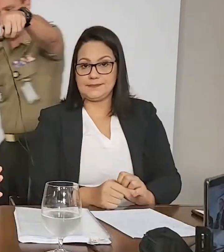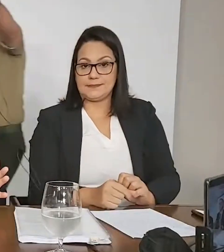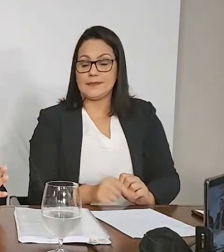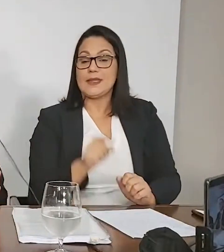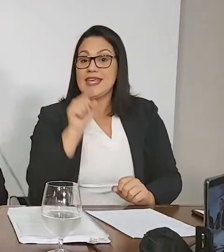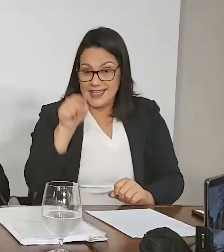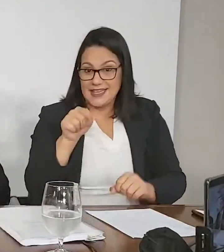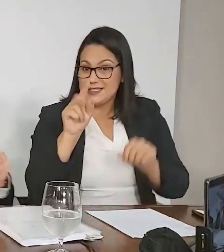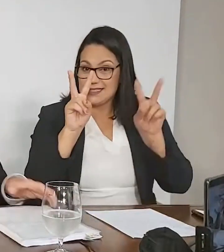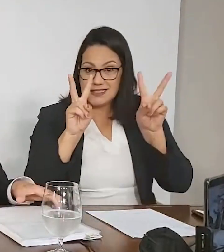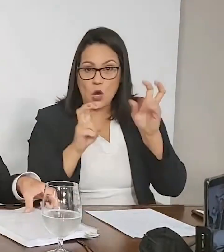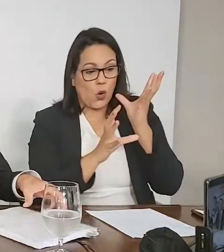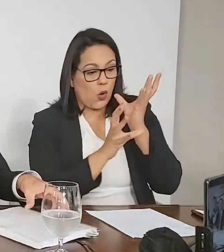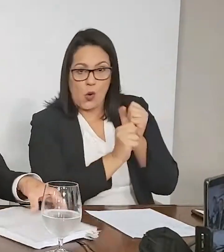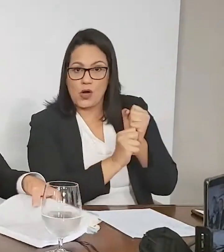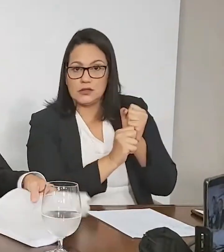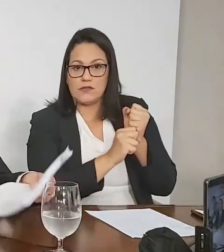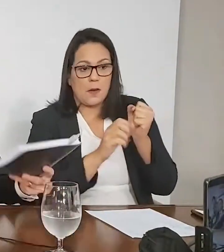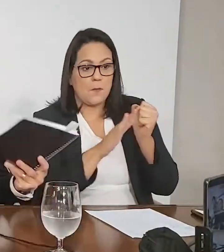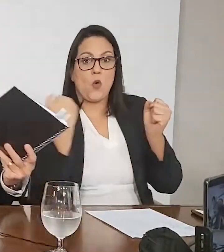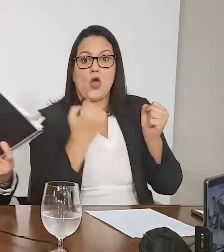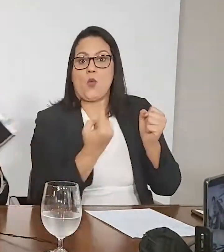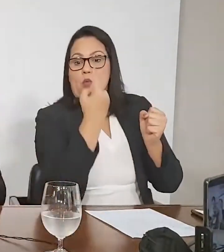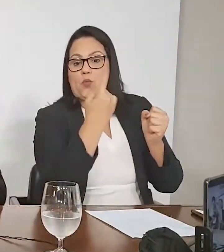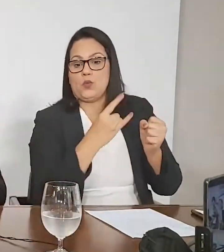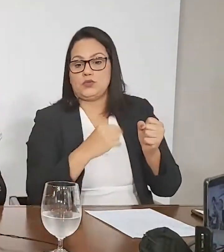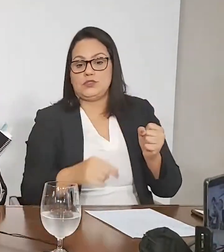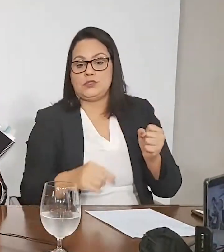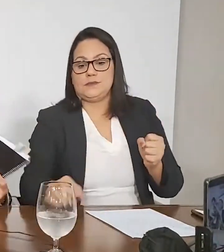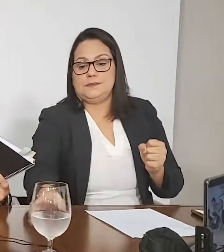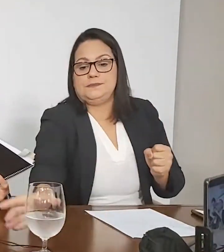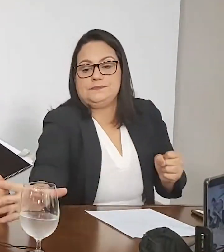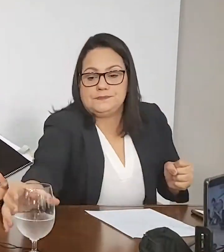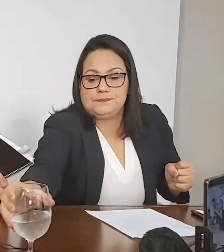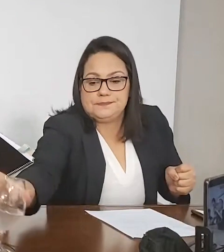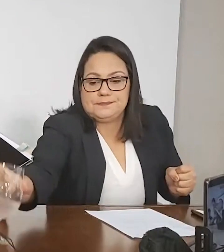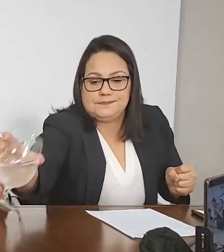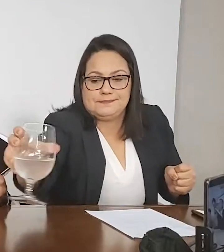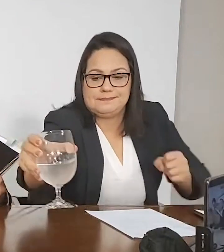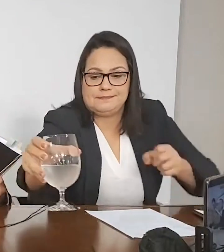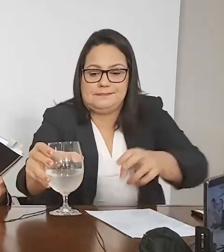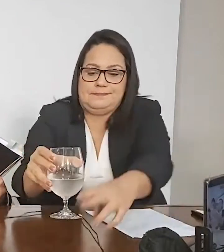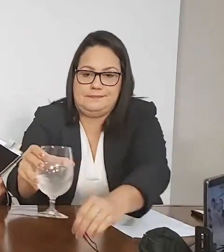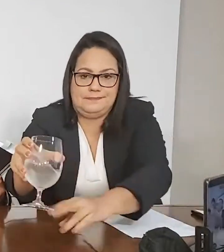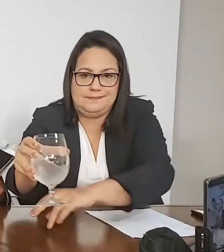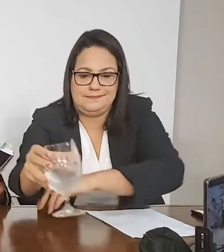Isso vai de encontro aqui a esse documento aqui do Tribunal de Contas da União.